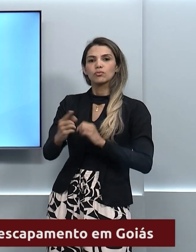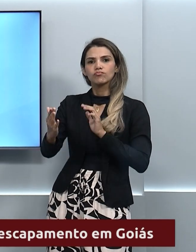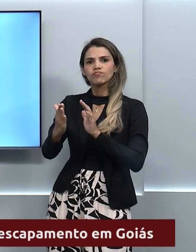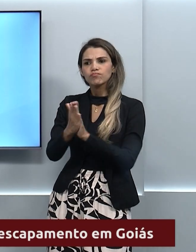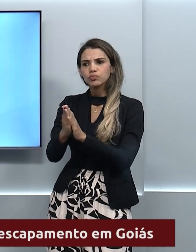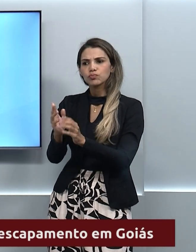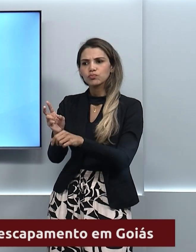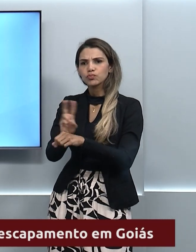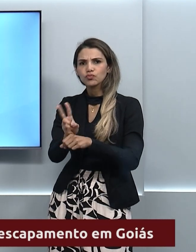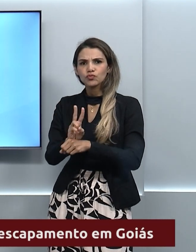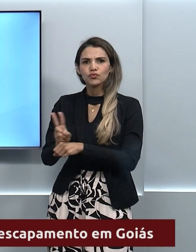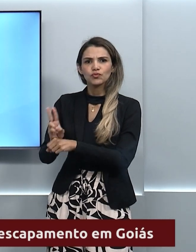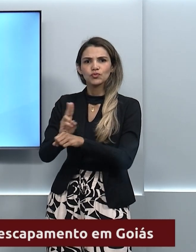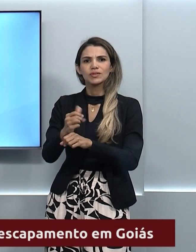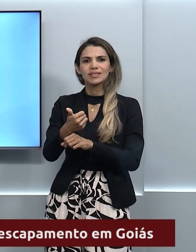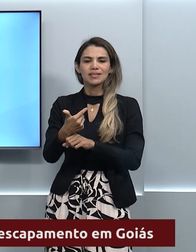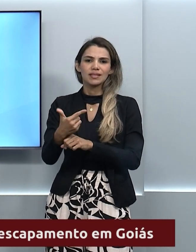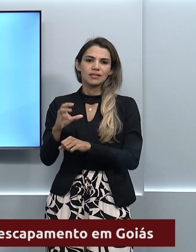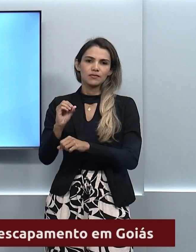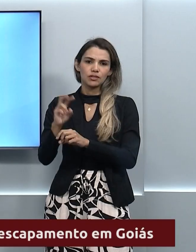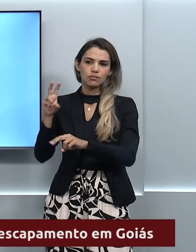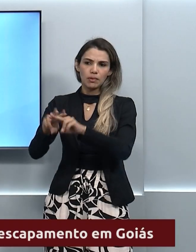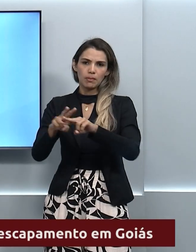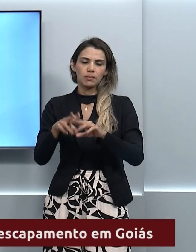foram realizadas.